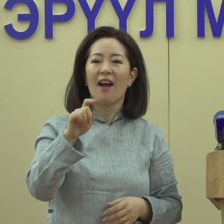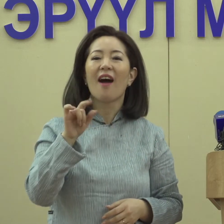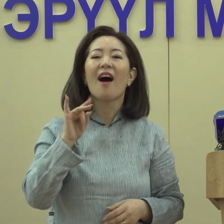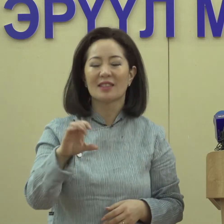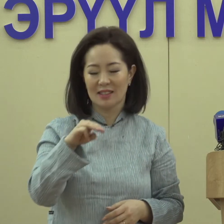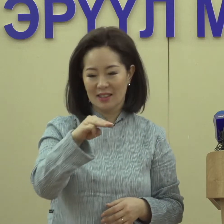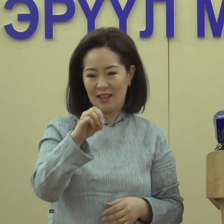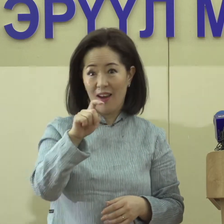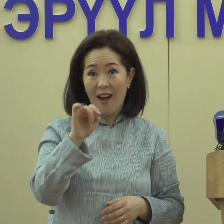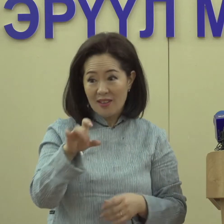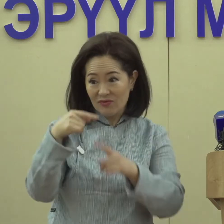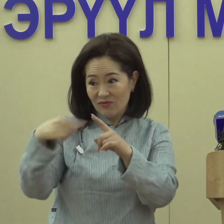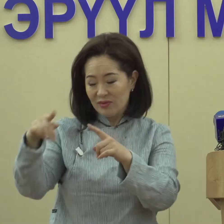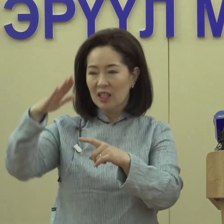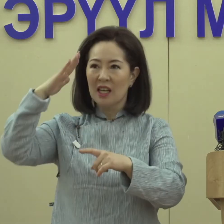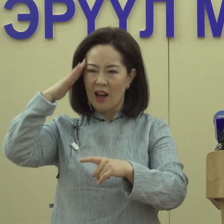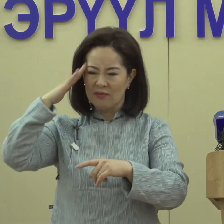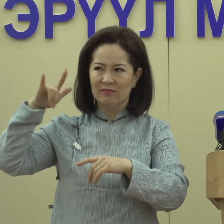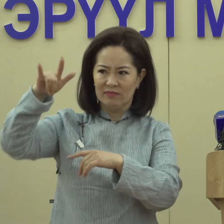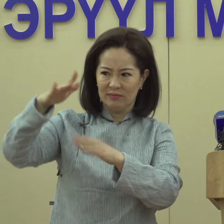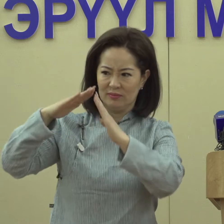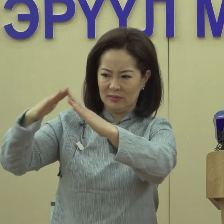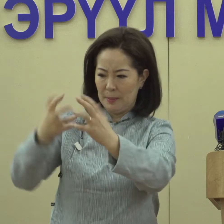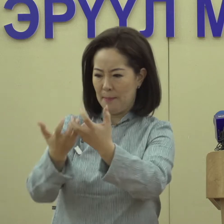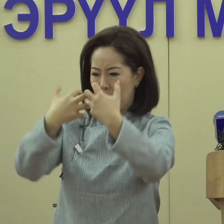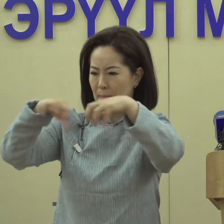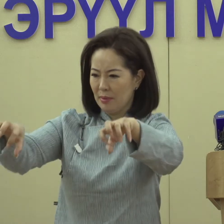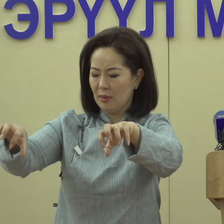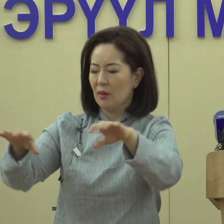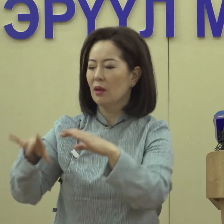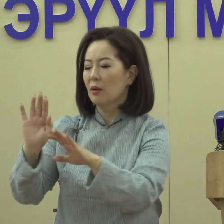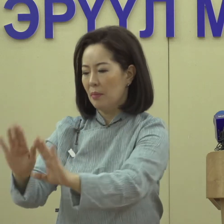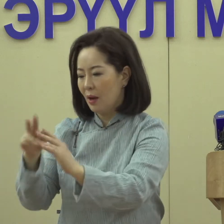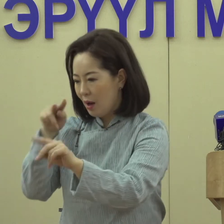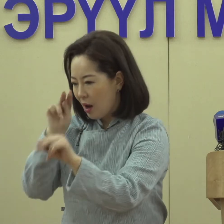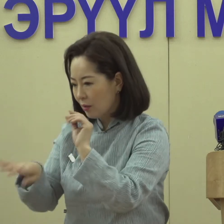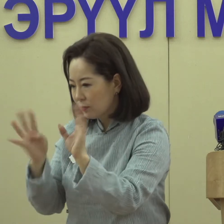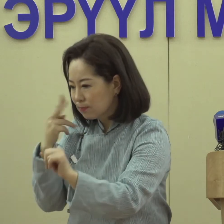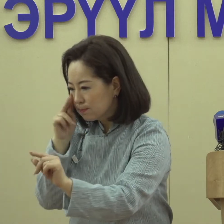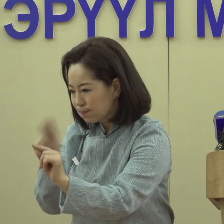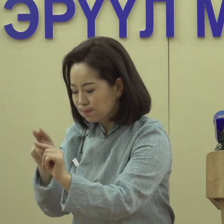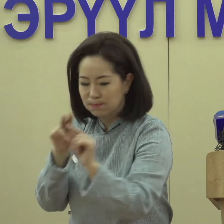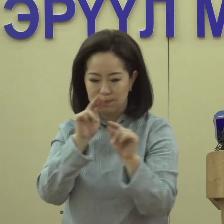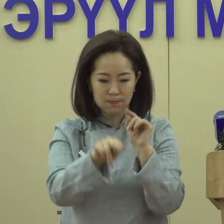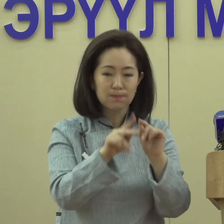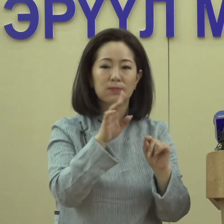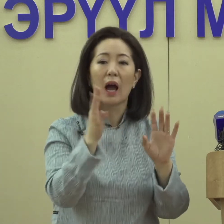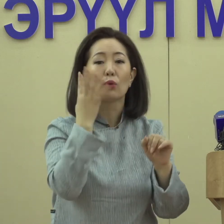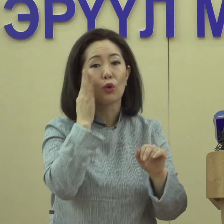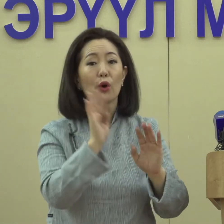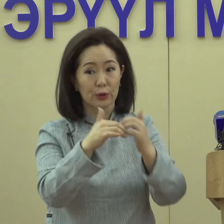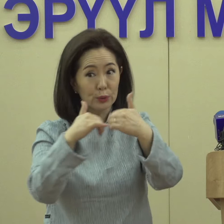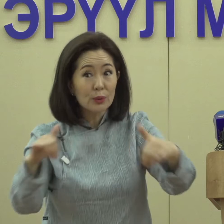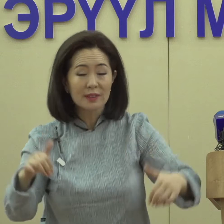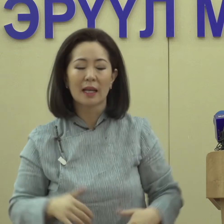дахь одоо агарын цэргийн баазуудад мөн 14 хоног карантинд оруулахар шийдвэрсэн байна. Гадаад улсын иргэдийн